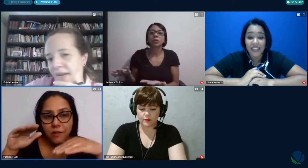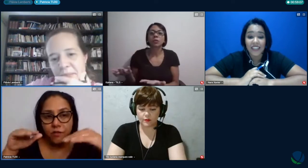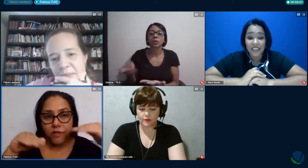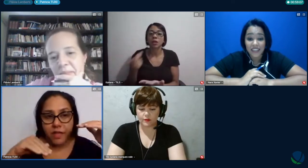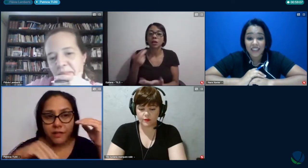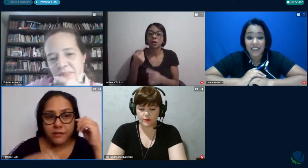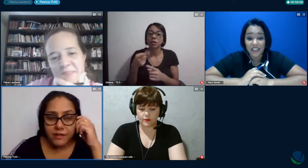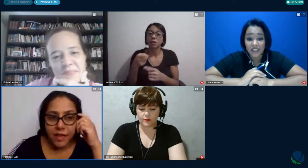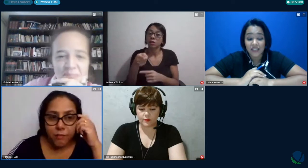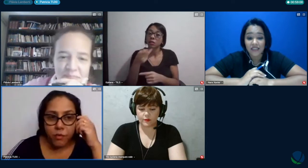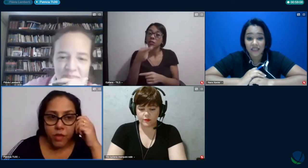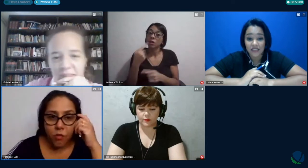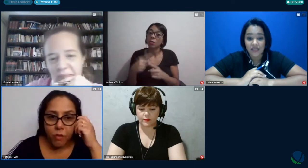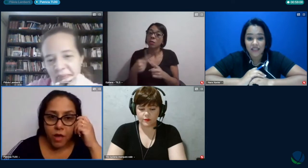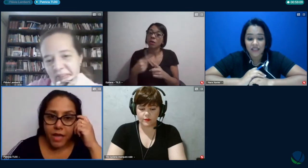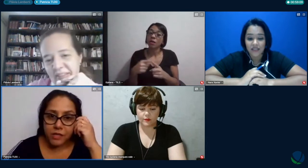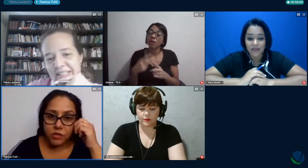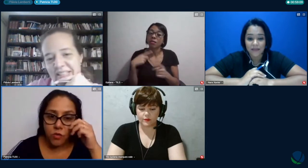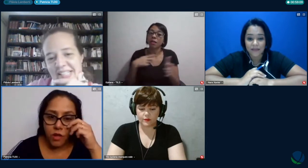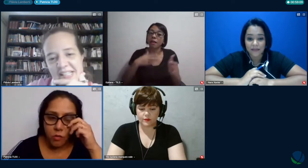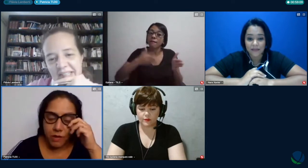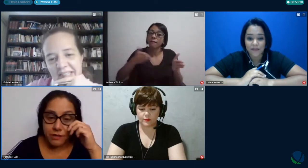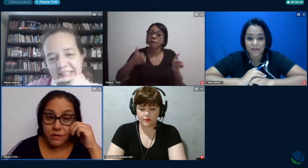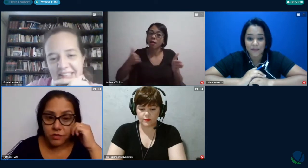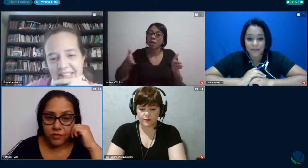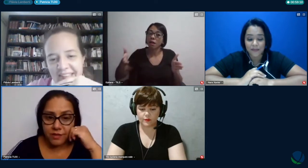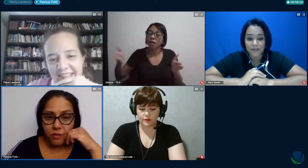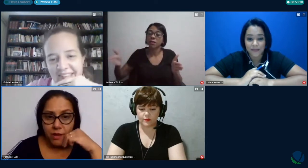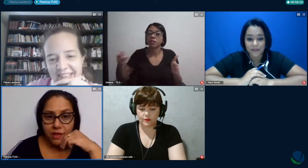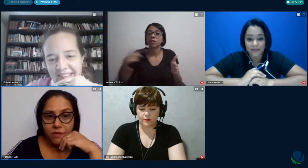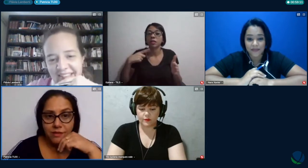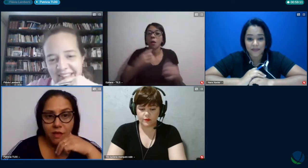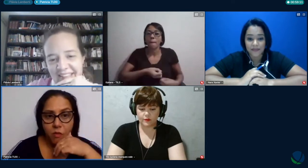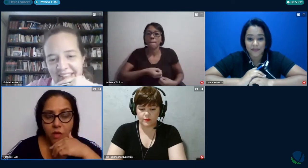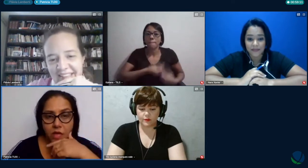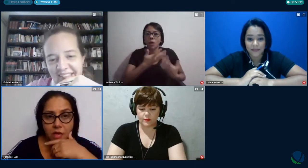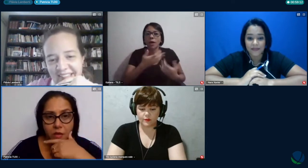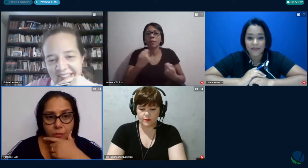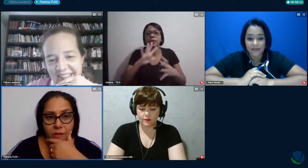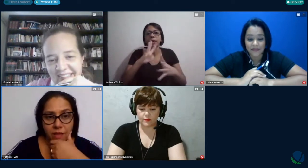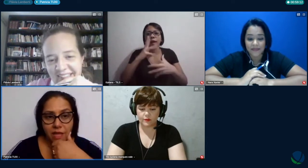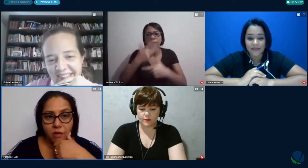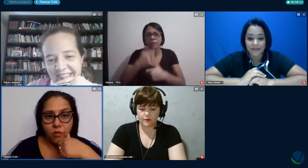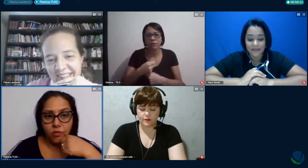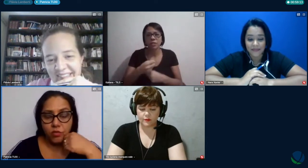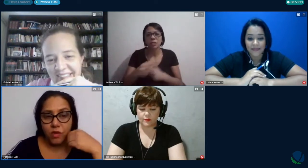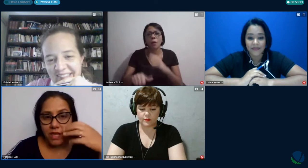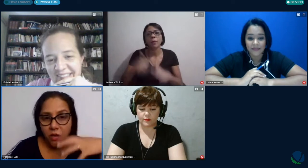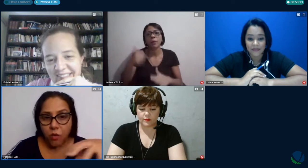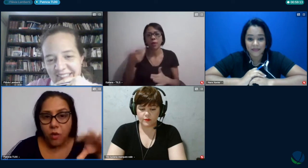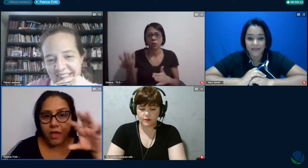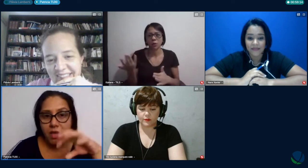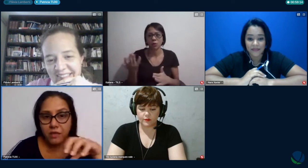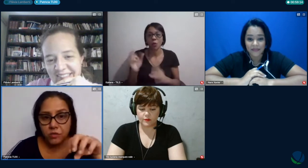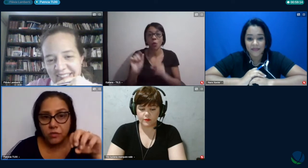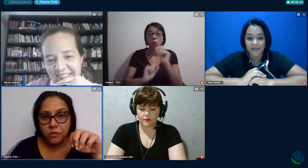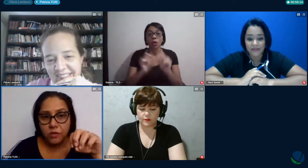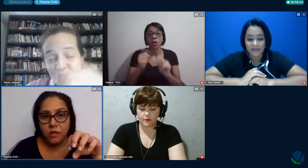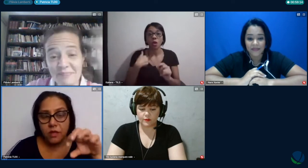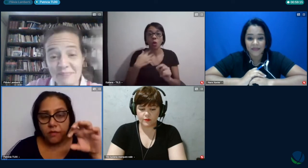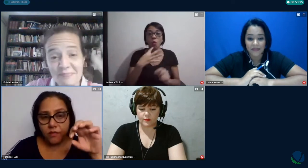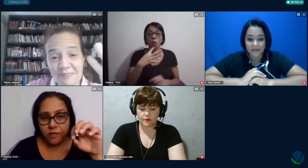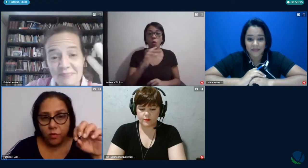fases que são feitas, porque o poético, eu preciso fazer uma revisão primeiro do que eu